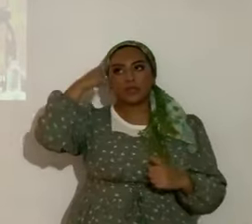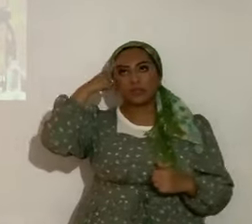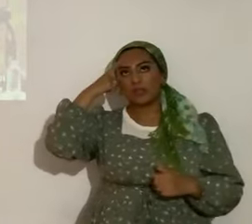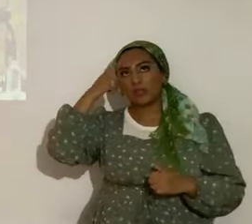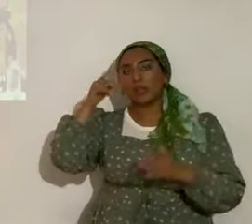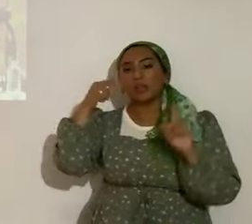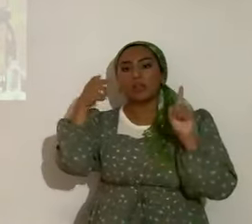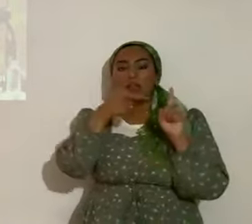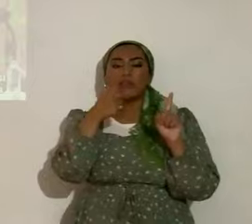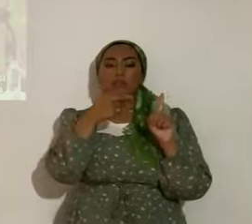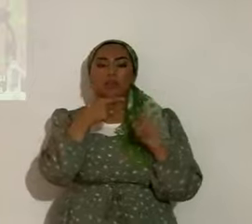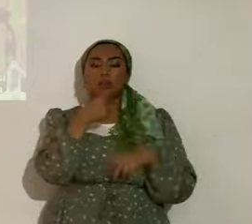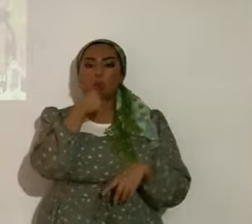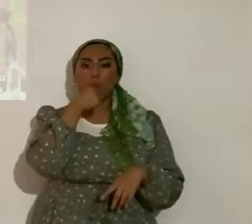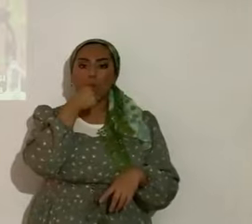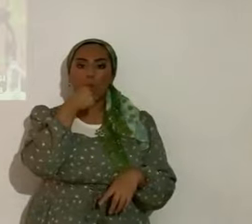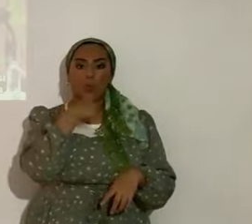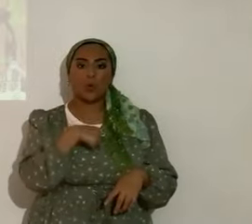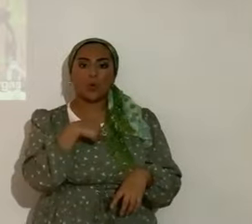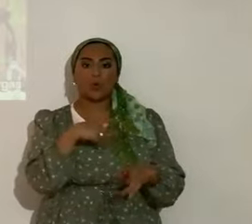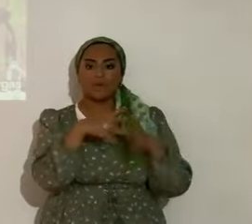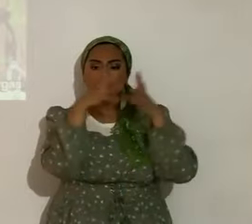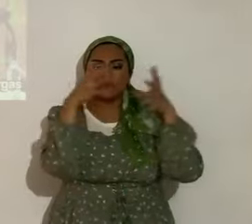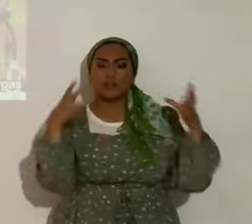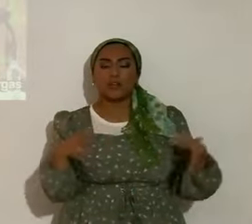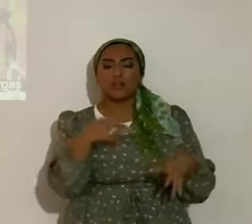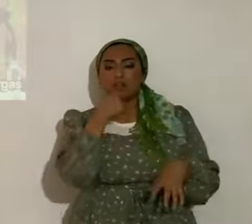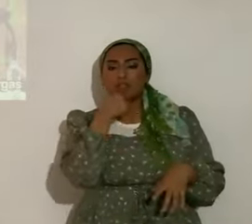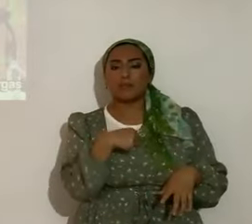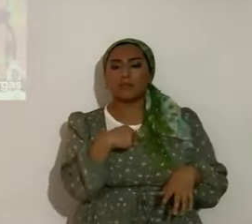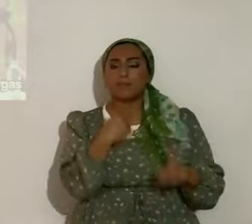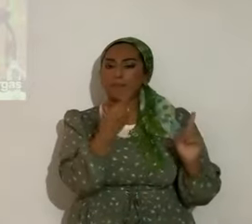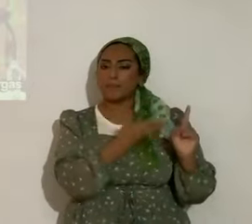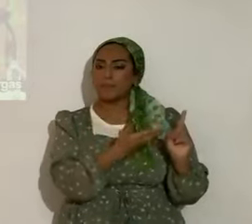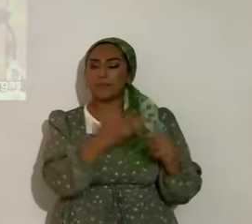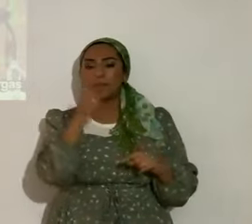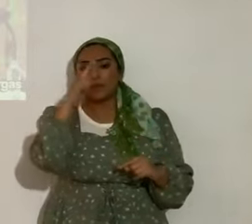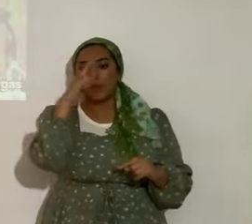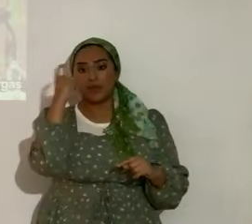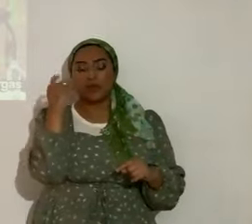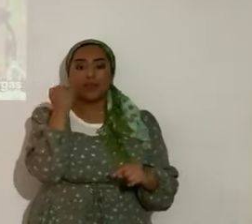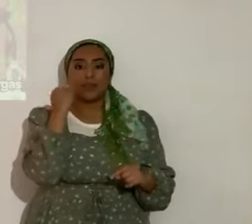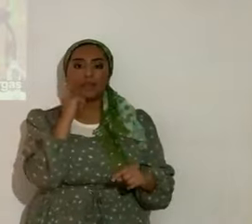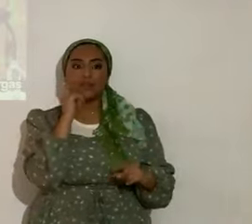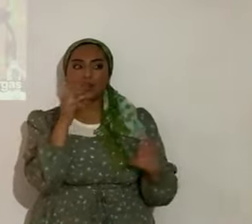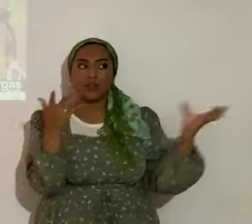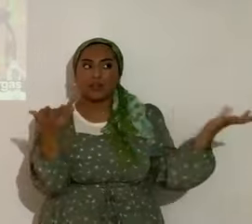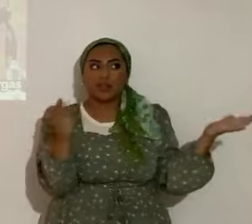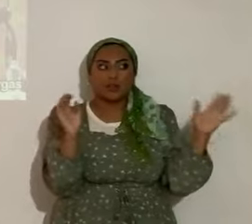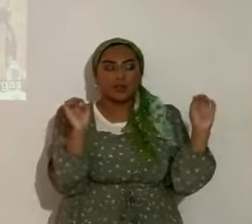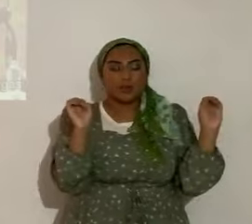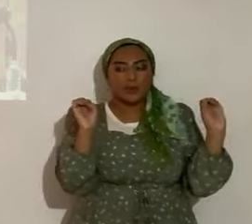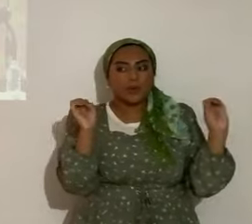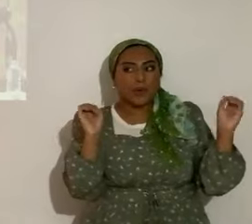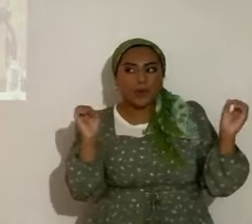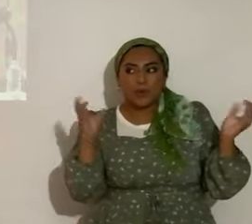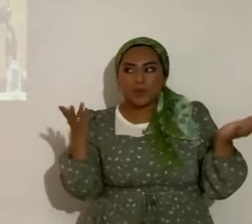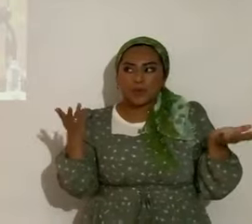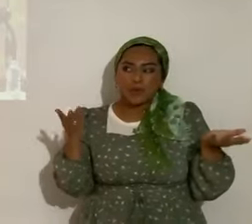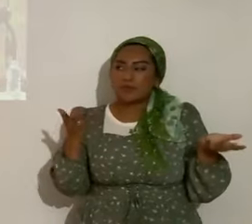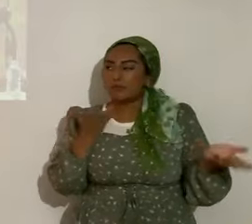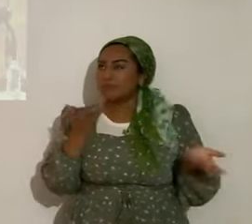es que era delgadísimo, muy delgado, porque si no, entonces no habría habido,